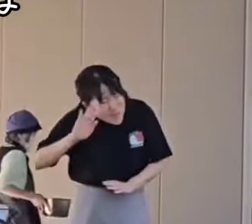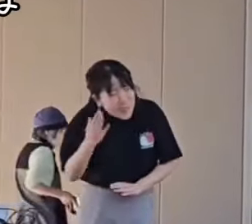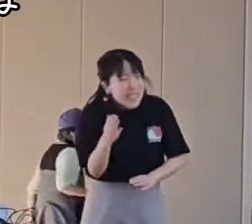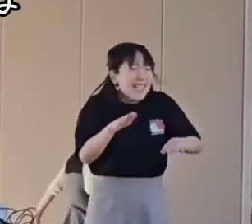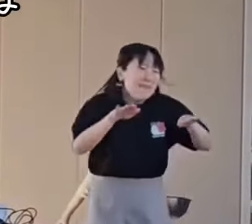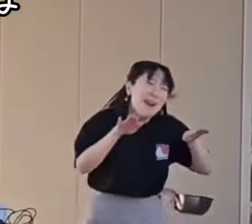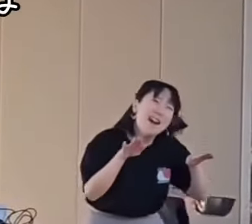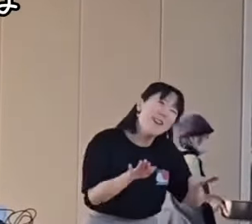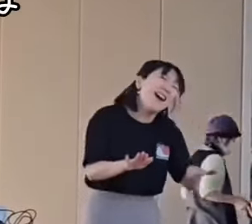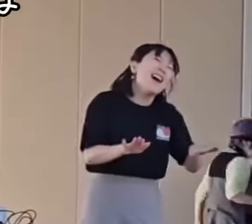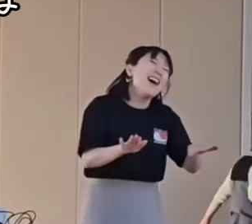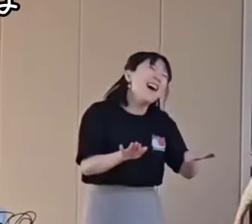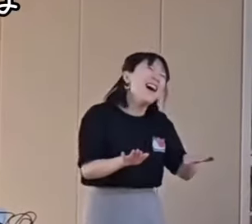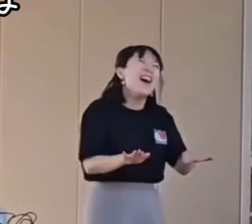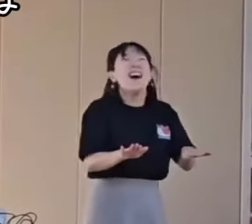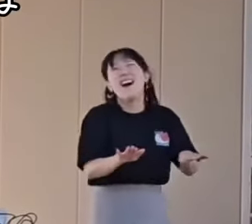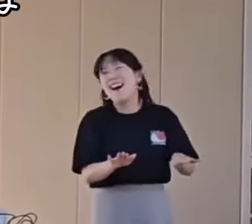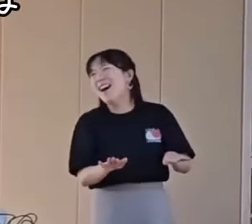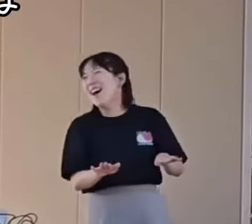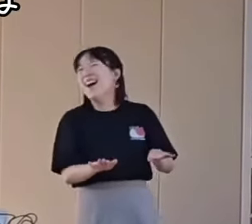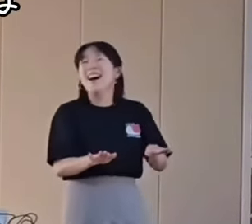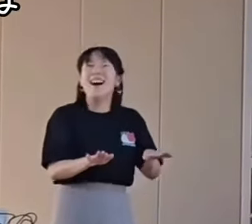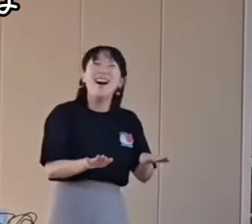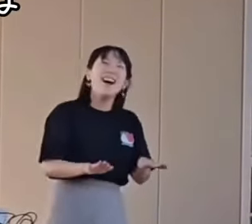ど、今は